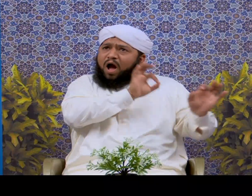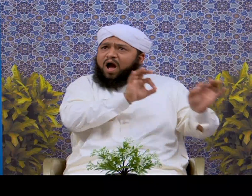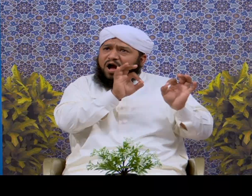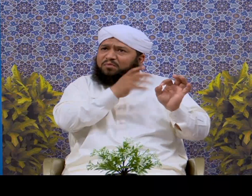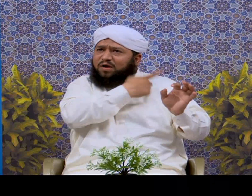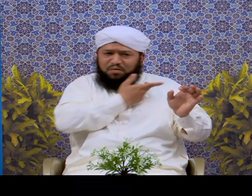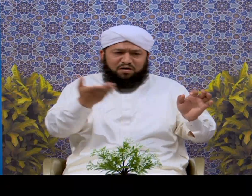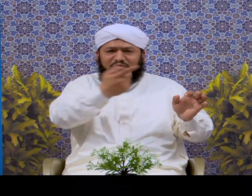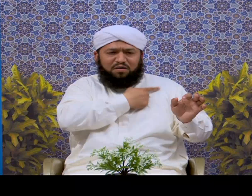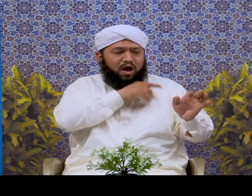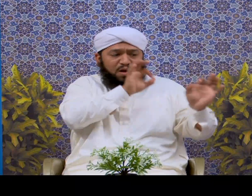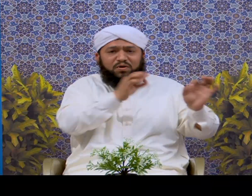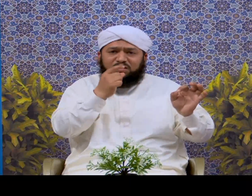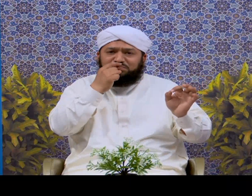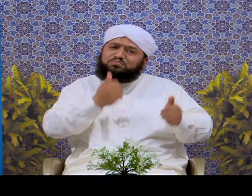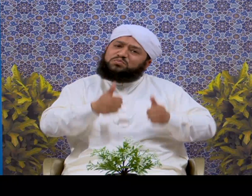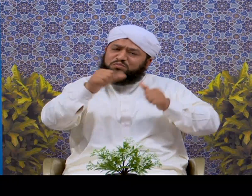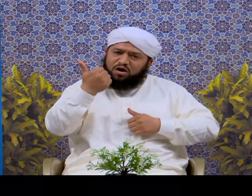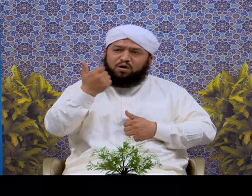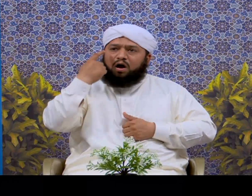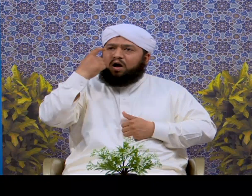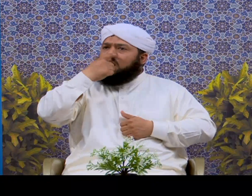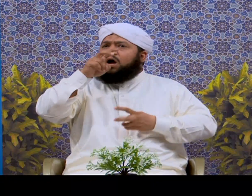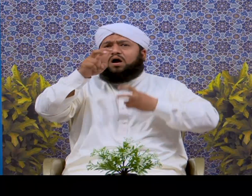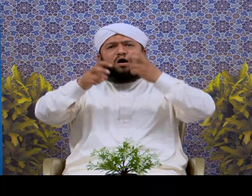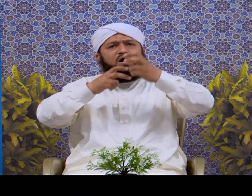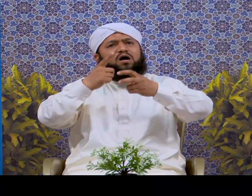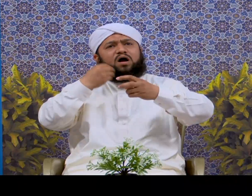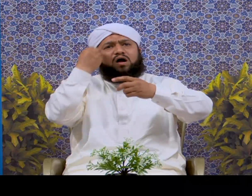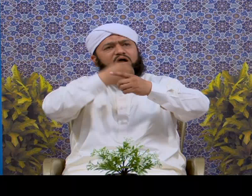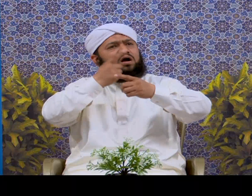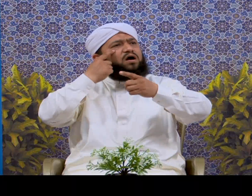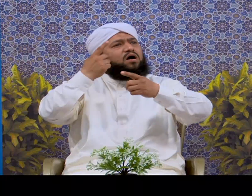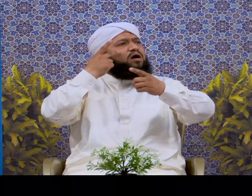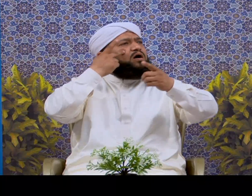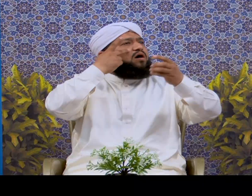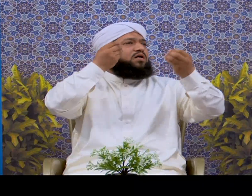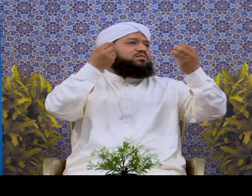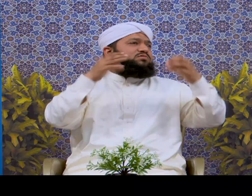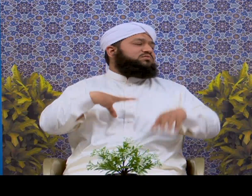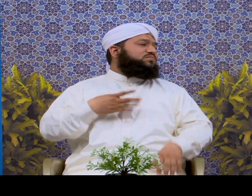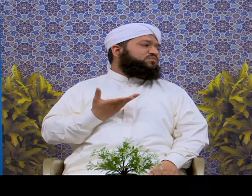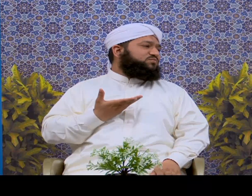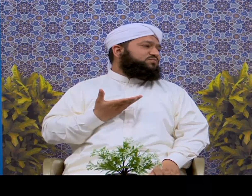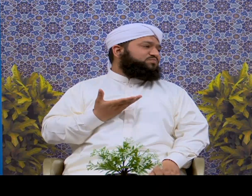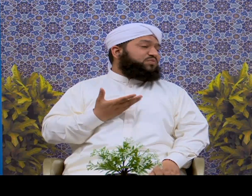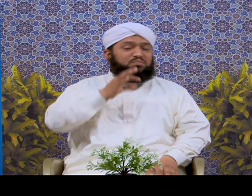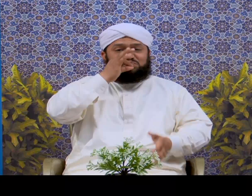گے، صرف آنکھوں کو ناجائز چیزیں دیکھنے ہی سے نہیں بچا پاتے۔ شیخ طریقت امیر اہل سنت دامت